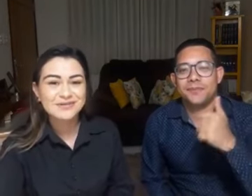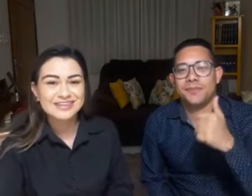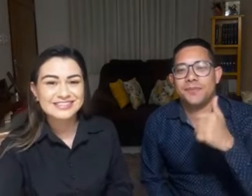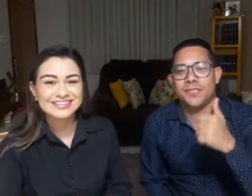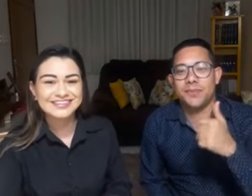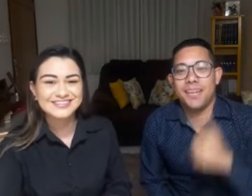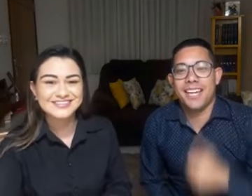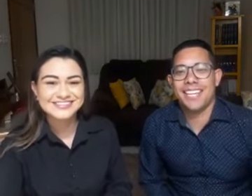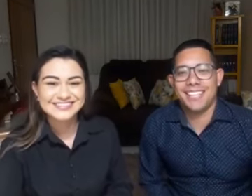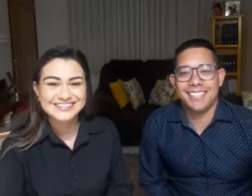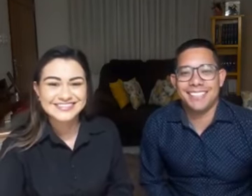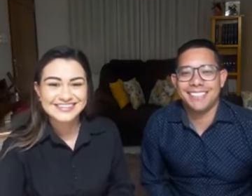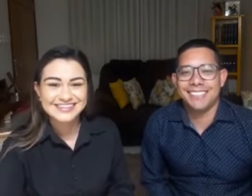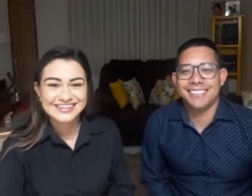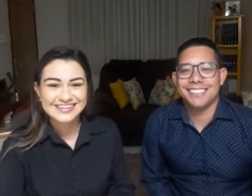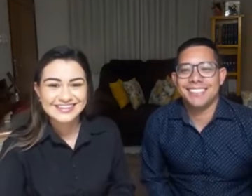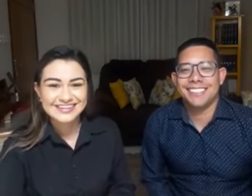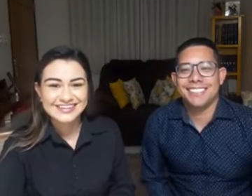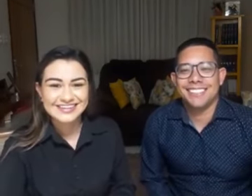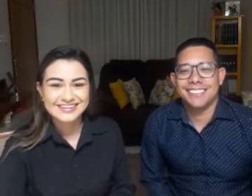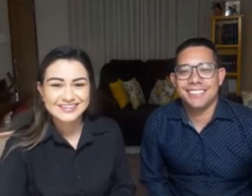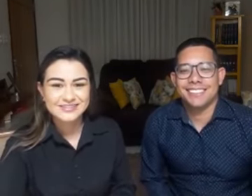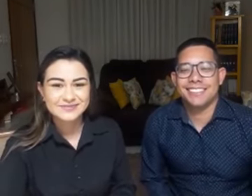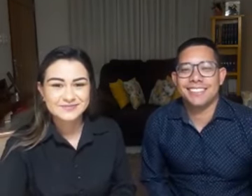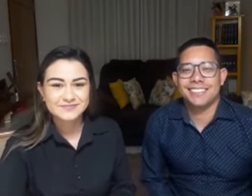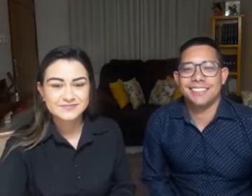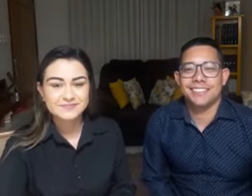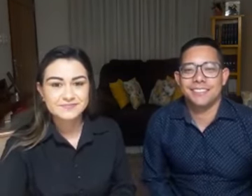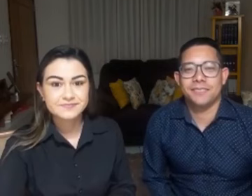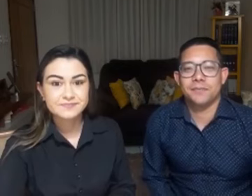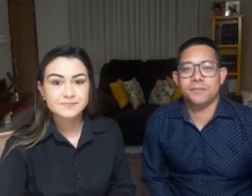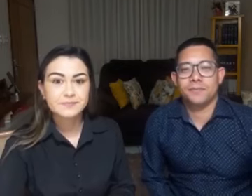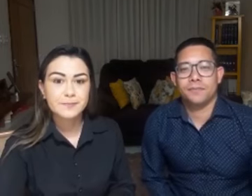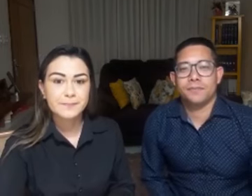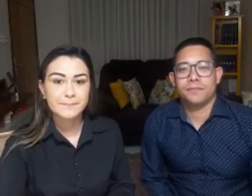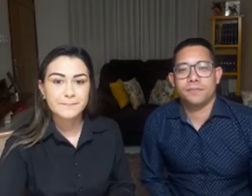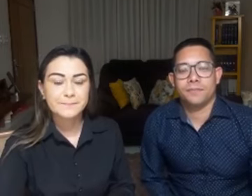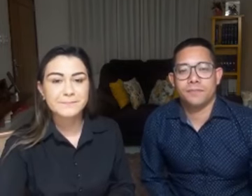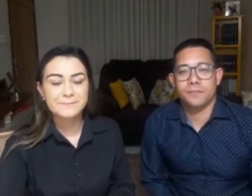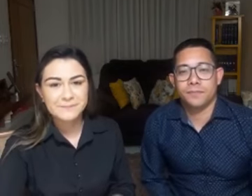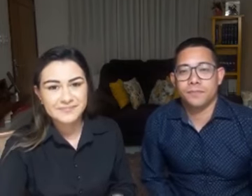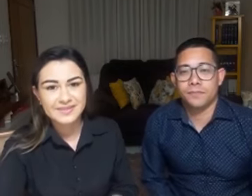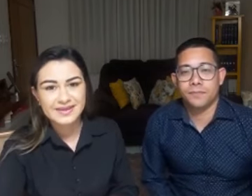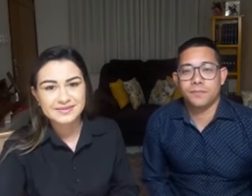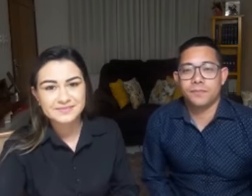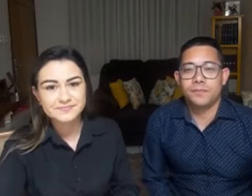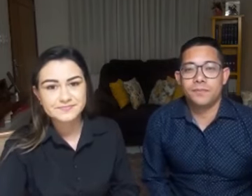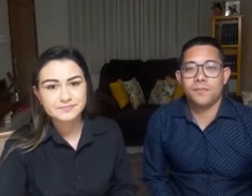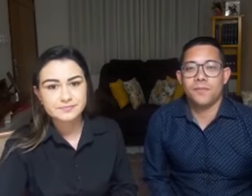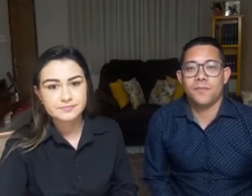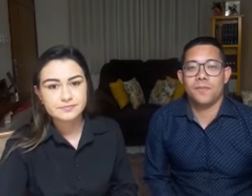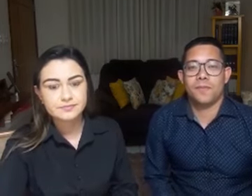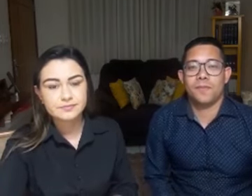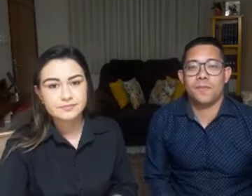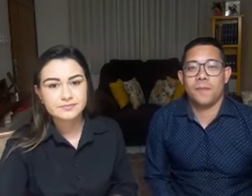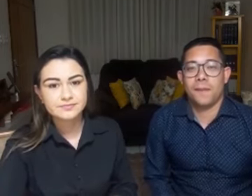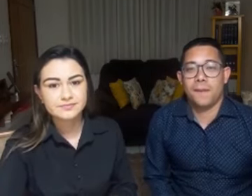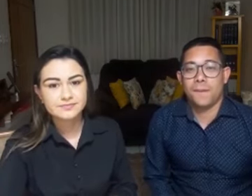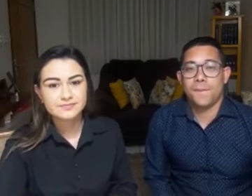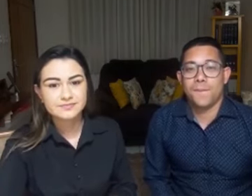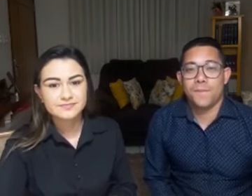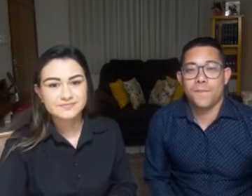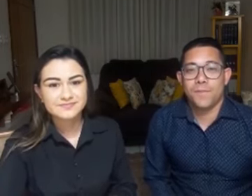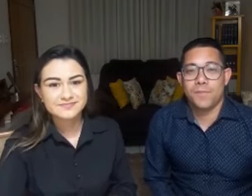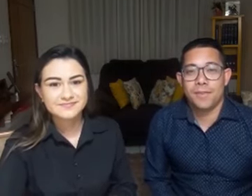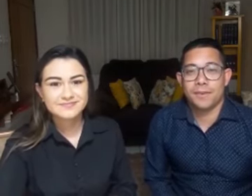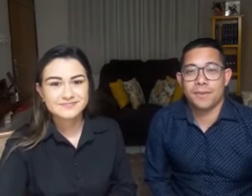bom? Graças a Deus. Que bom, que bom. Então, pessoal que estão chegando aí, acabaram de chegar aqui então, esse casal